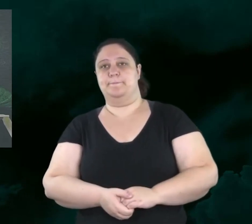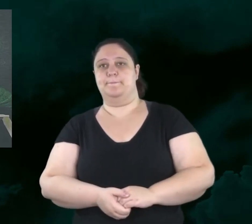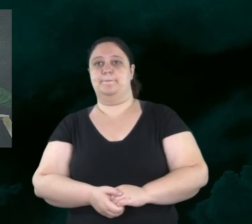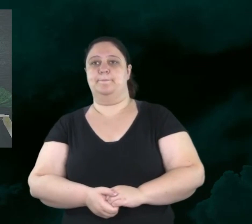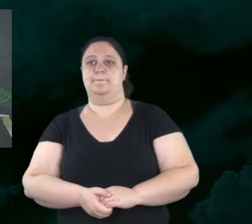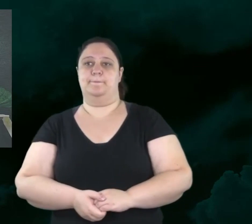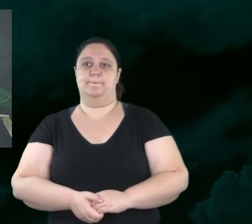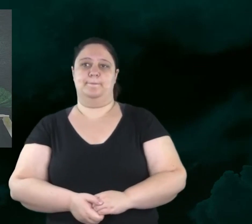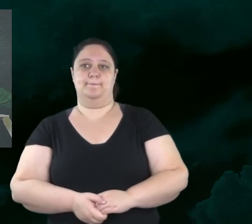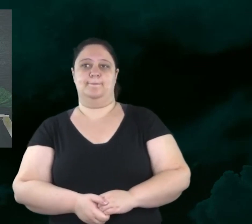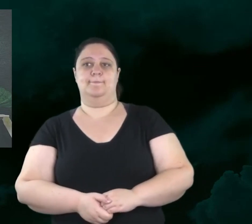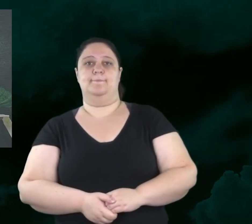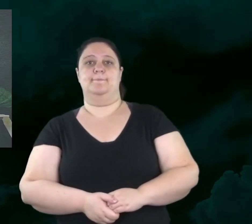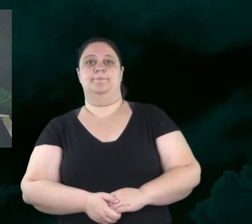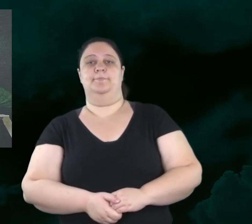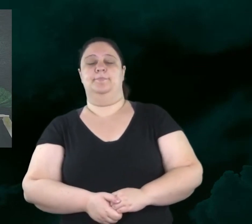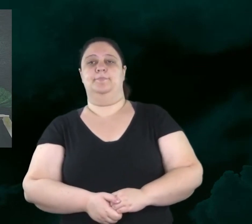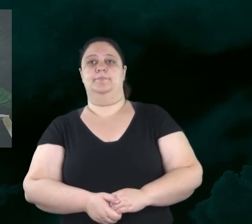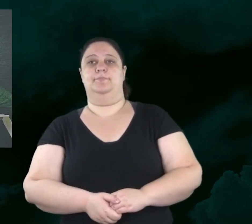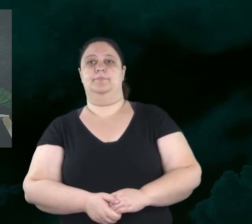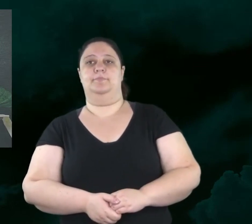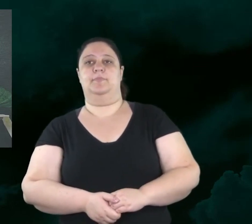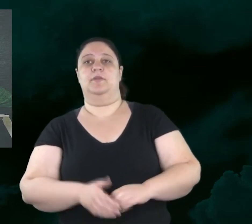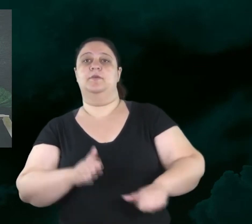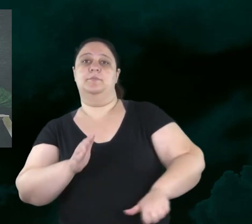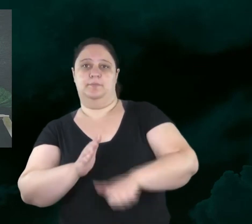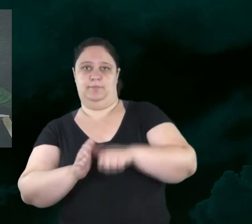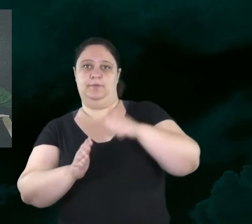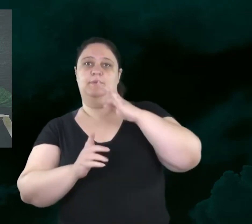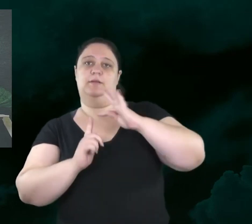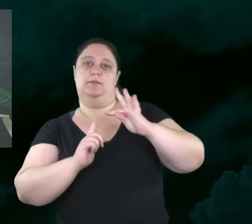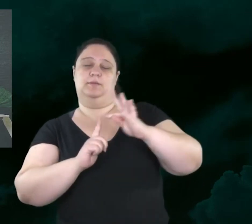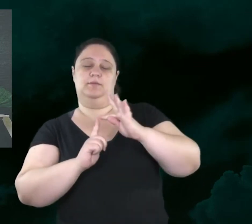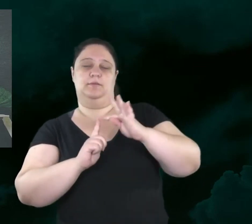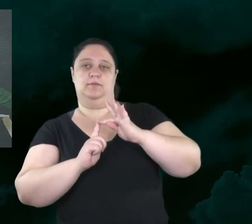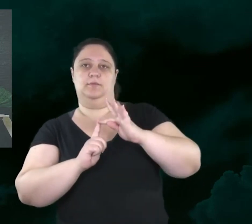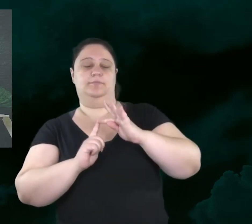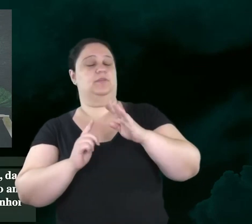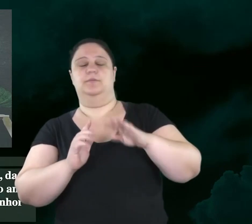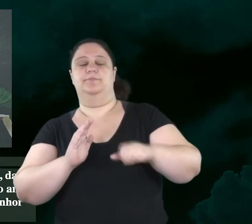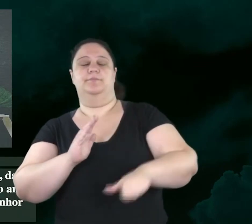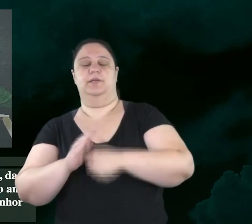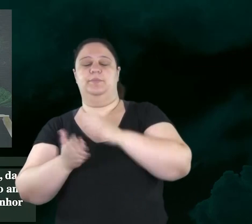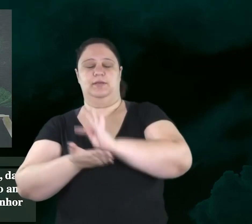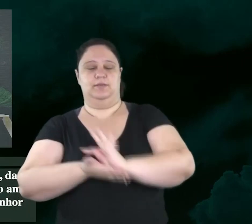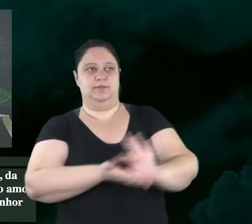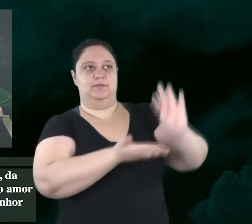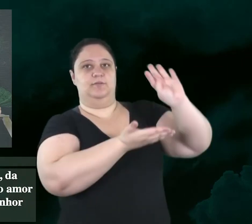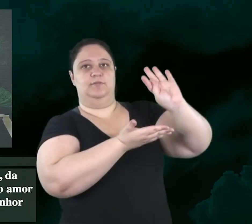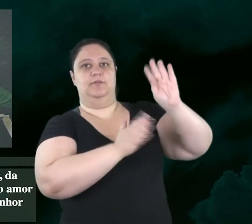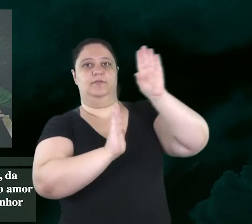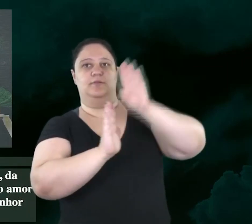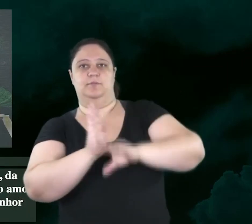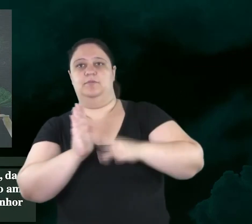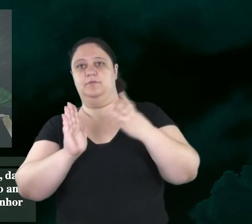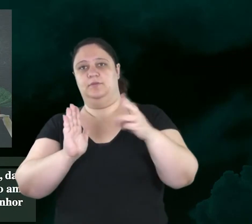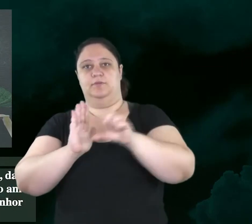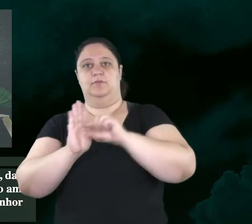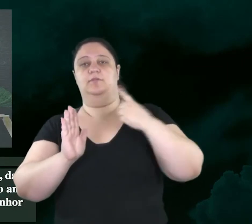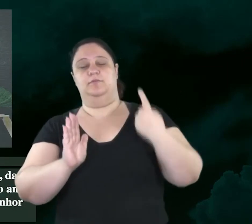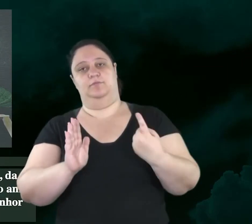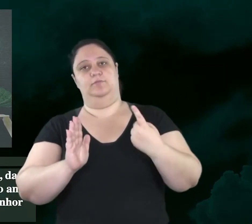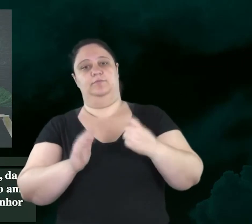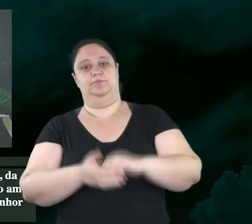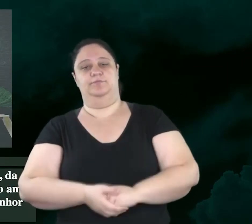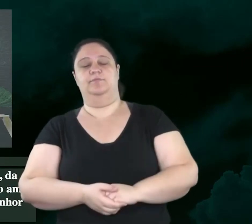1 Tessalonicenses, capítulo 1, versículo 3, que diz assim: recordando-nos diante do nosso